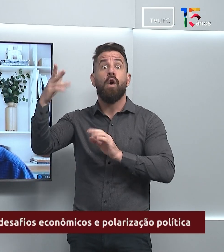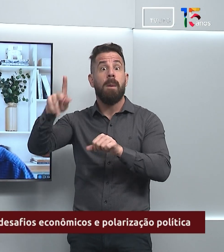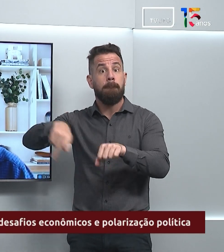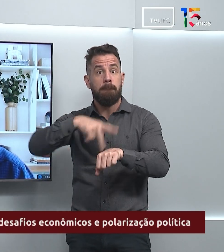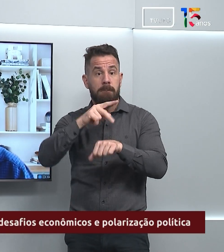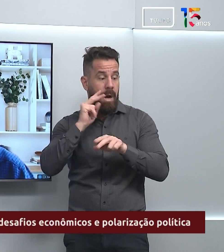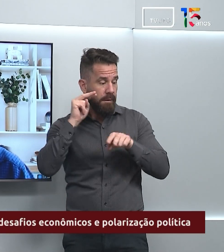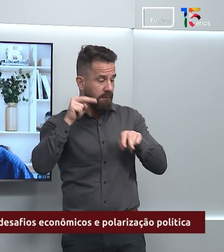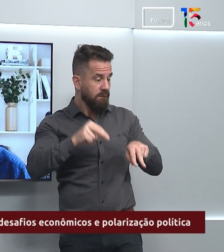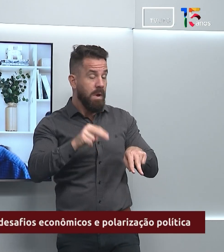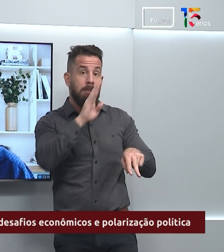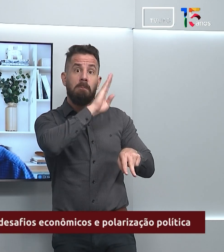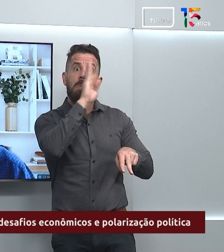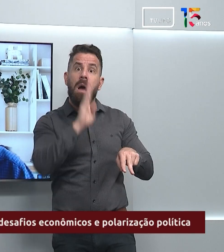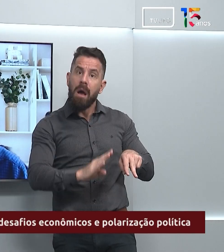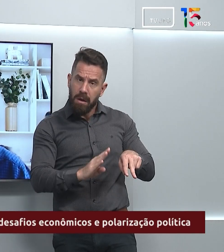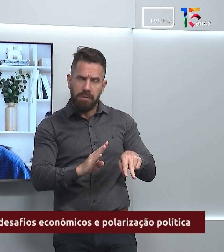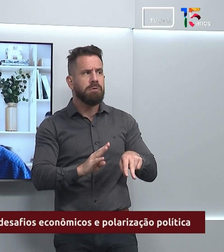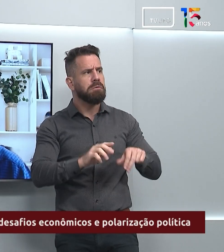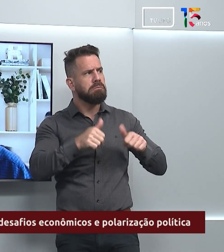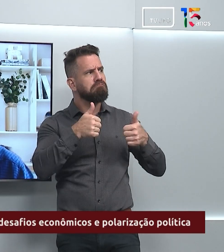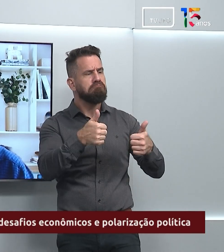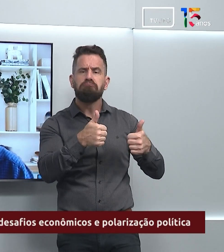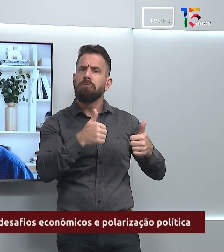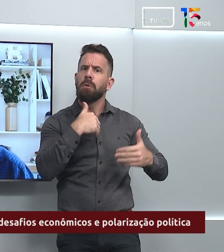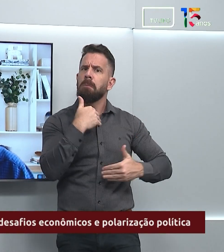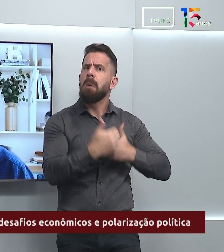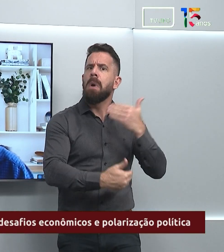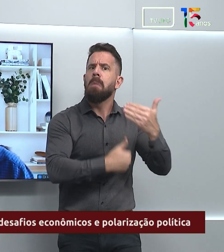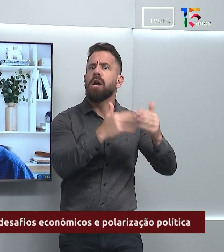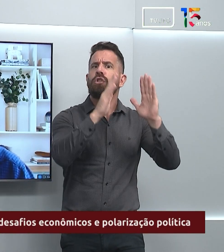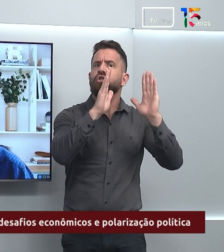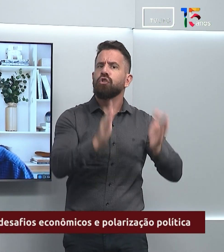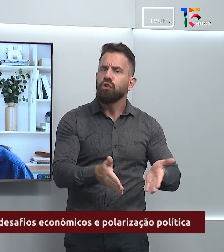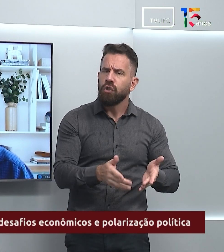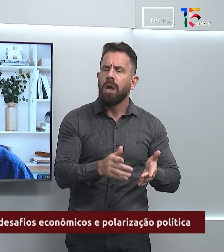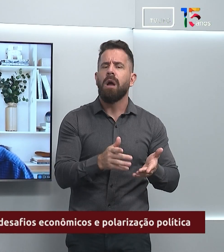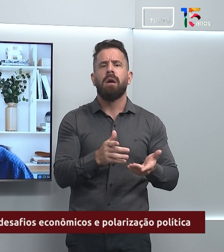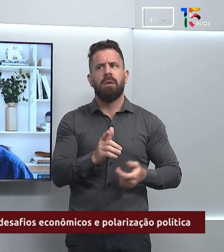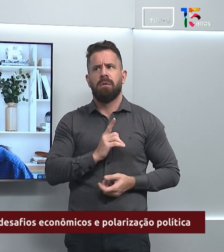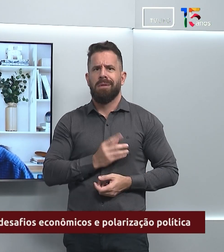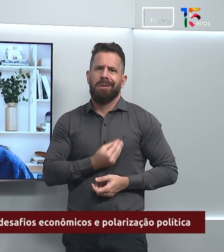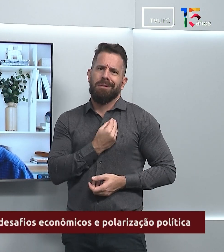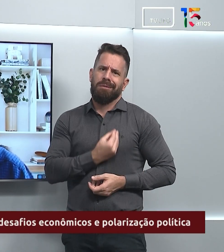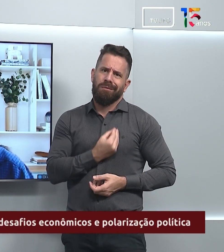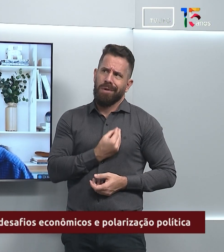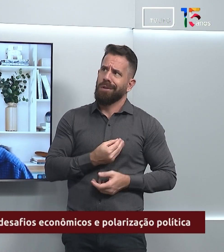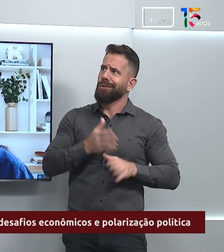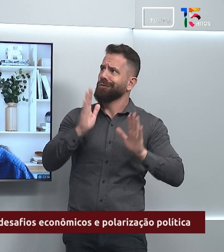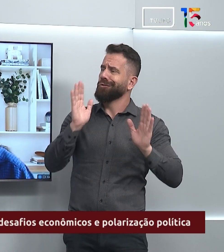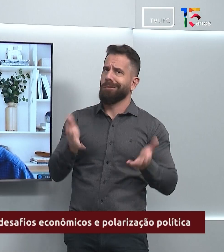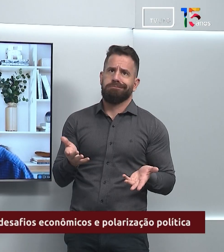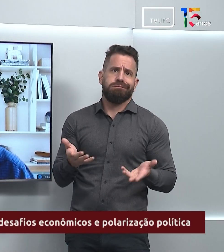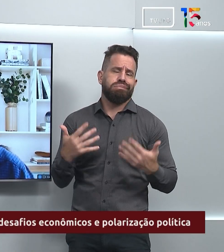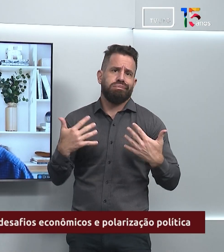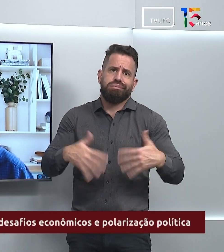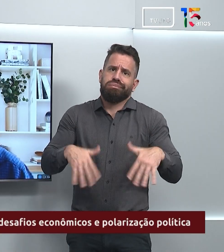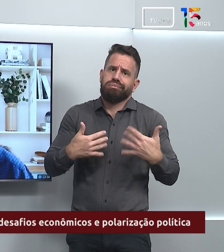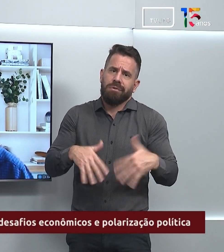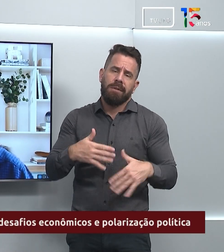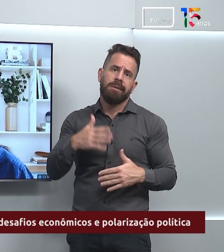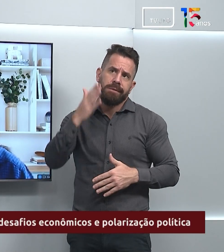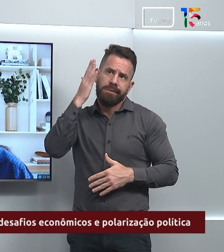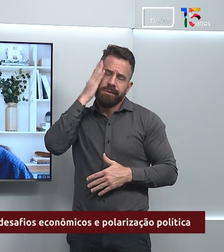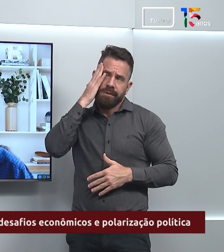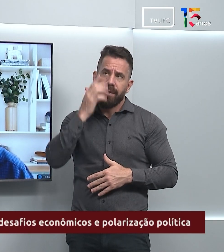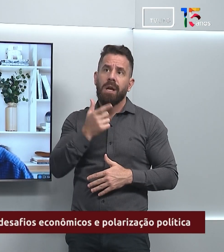que observam um ano de grandes avanços no Brasil. Nós tivemos, depois de baixo crescimento